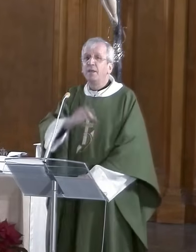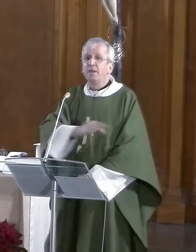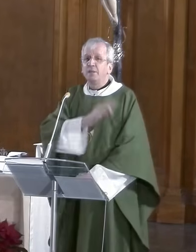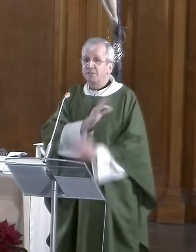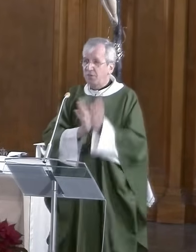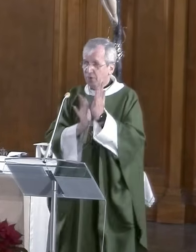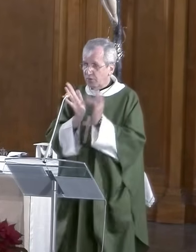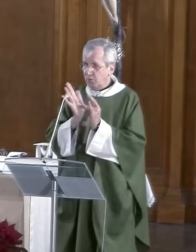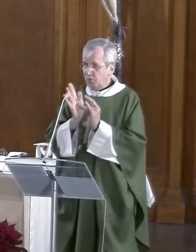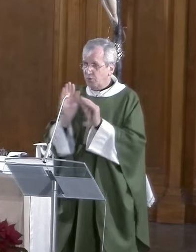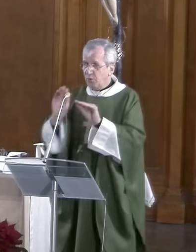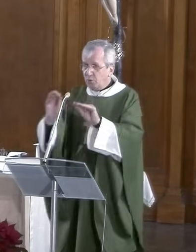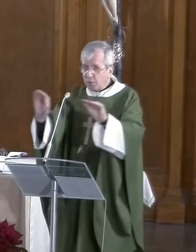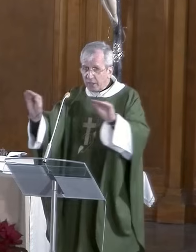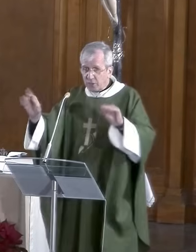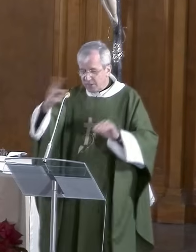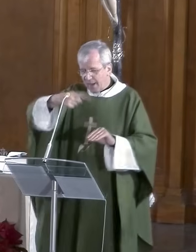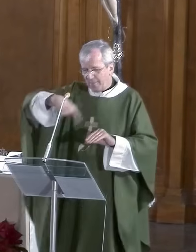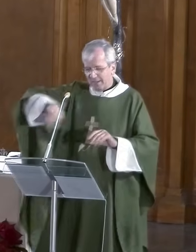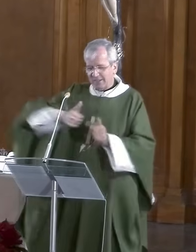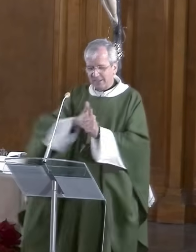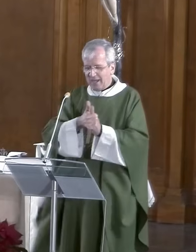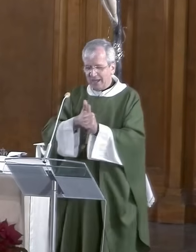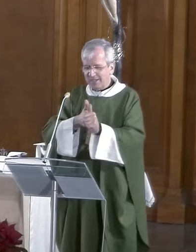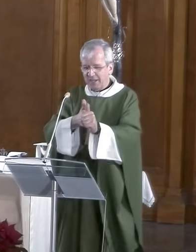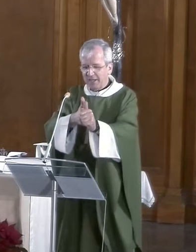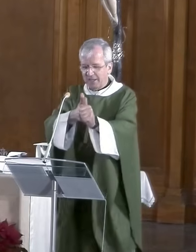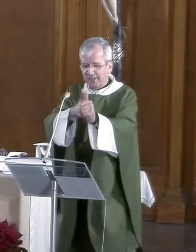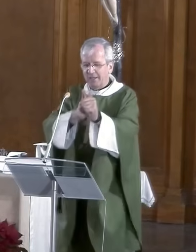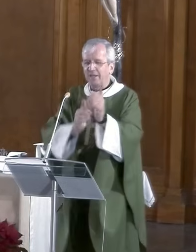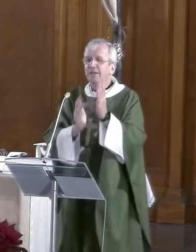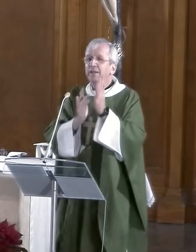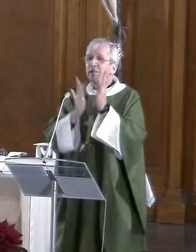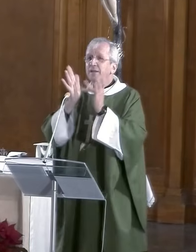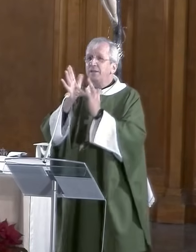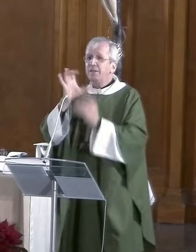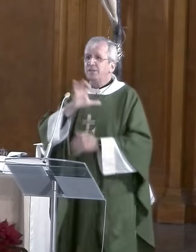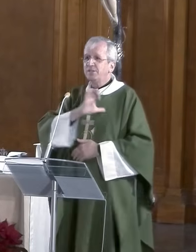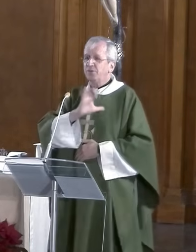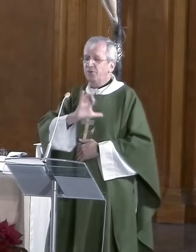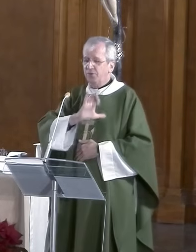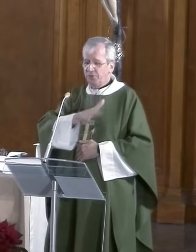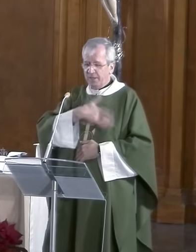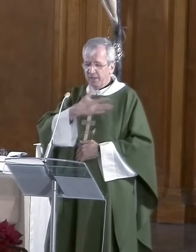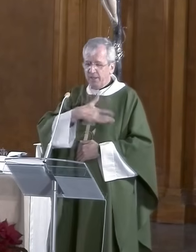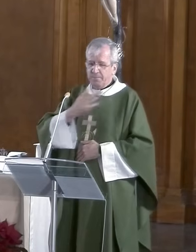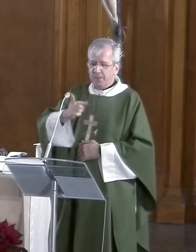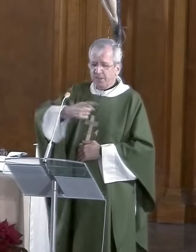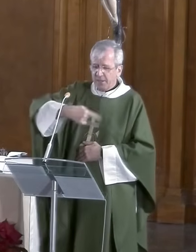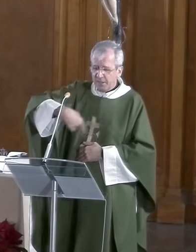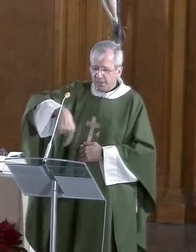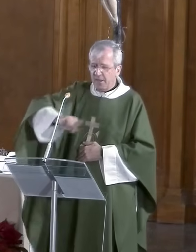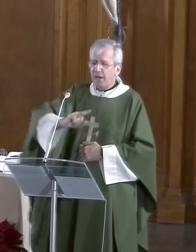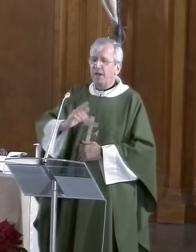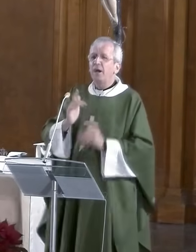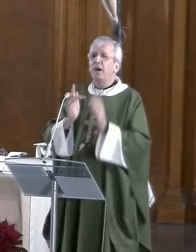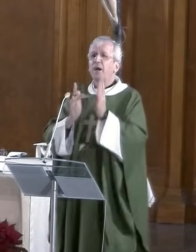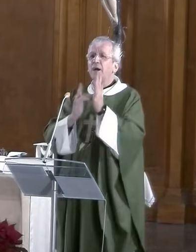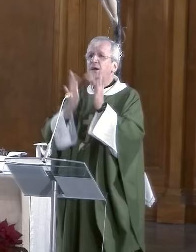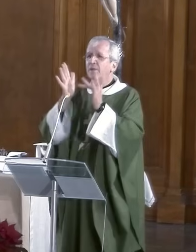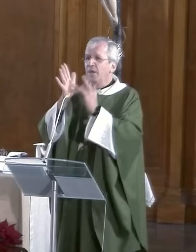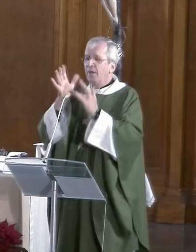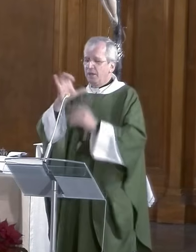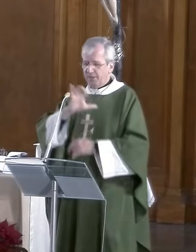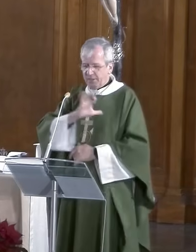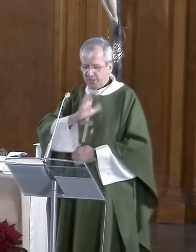piedad. Señor Jesús, tú que nos llamas a seguirte, Cristo, ten